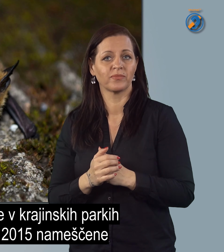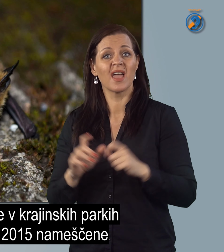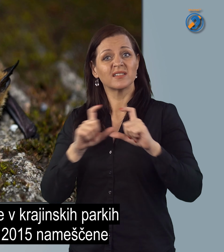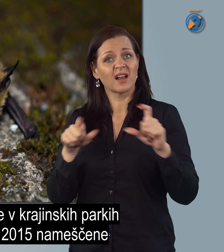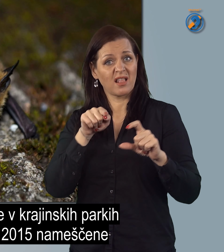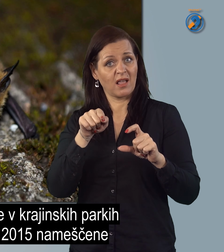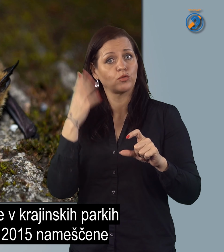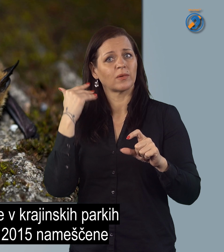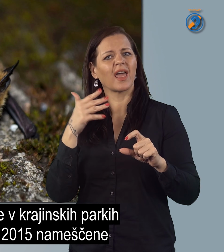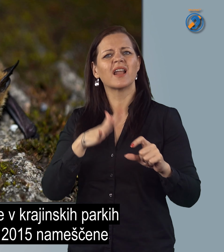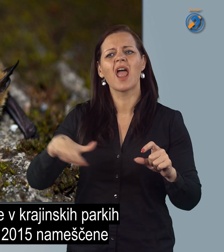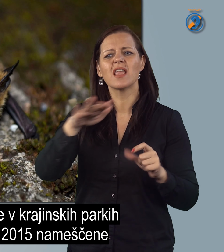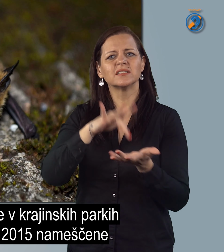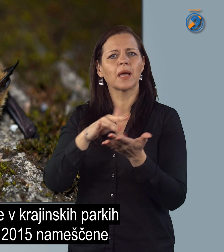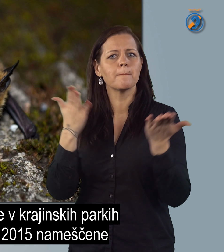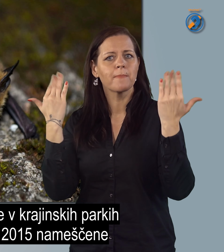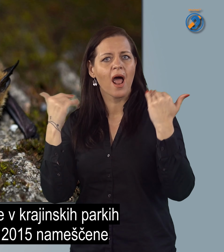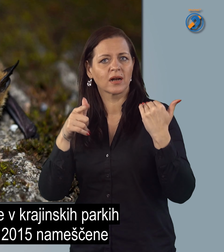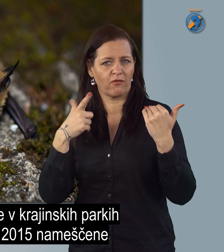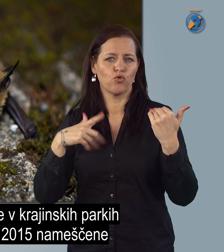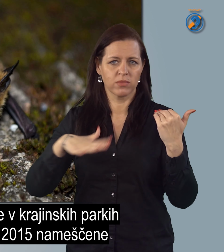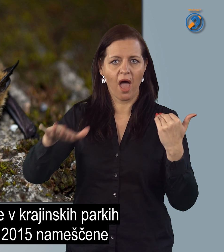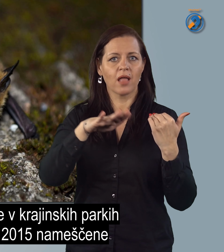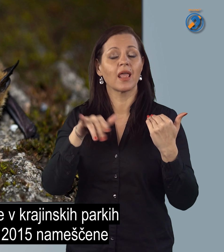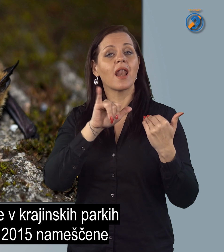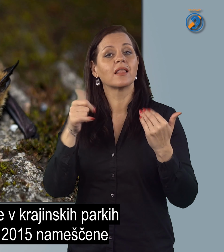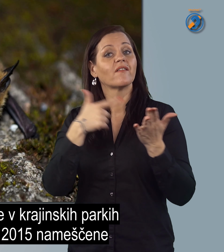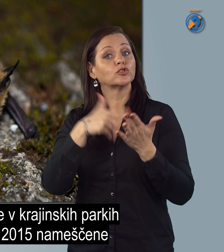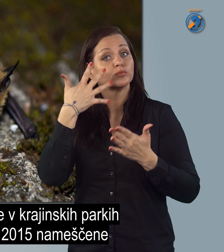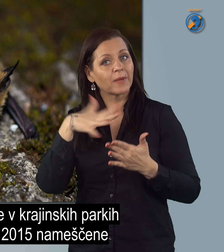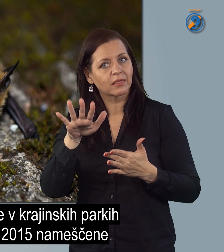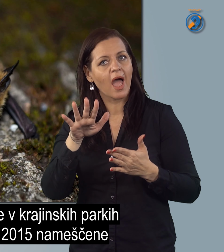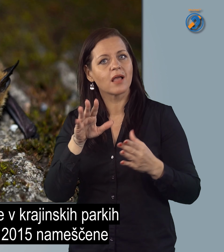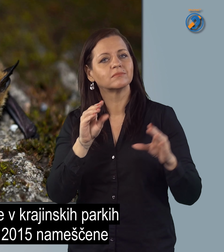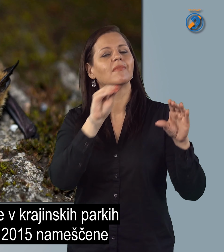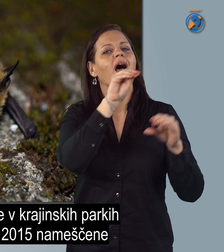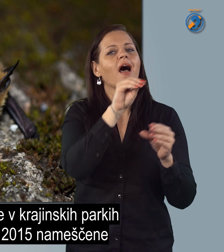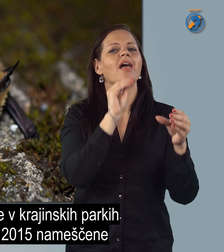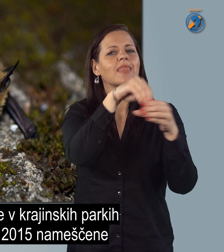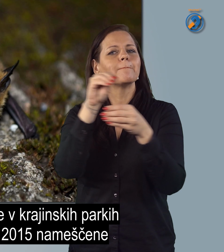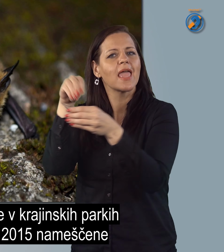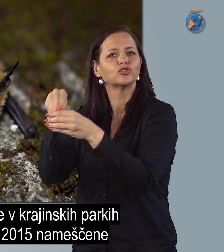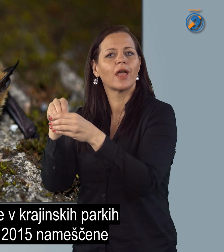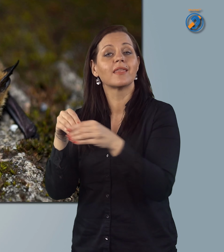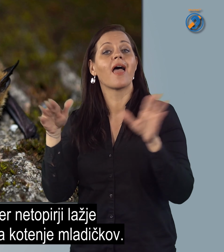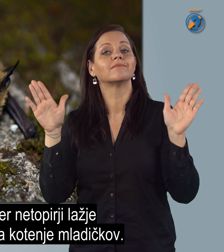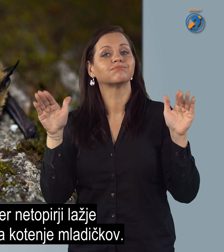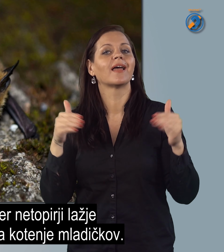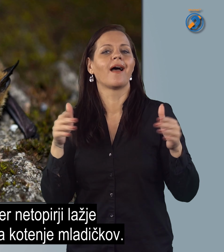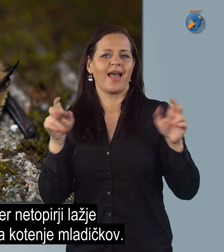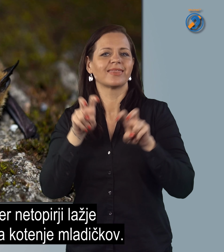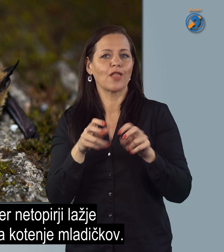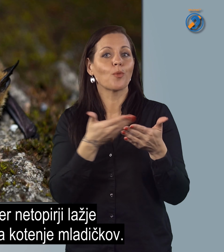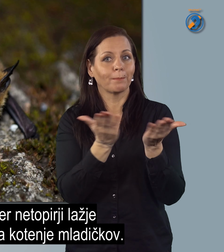Zaradi tega so bile v ukrajinskih parkih po Ljubljani leta 2015 nameščene netopirnice, kjer